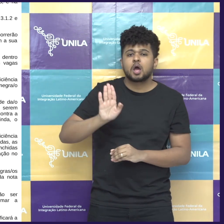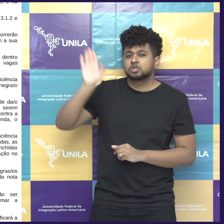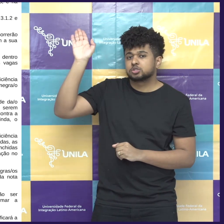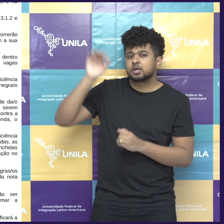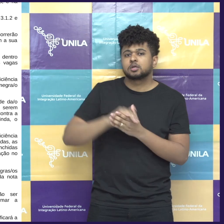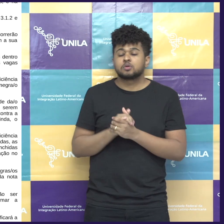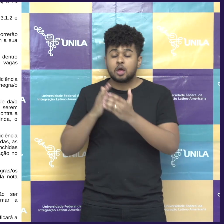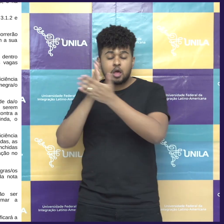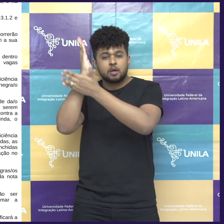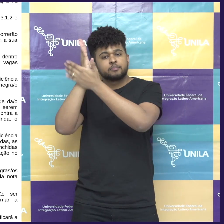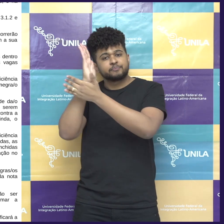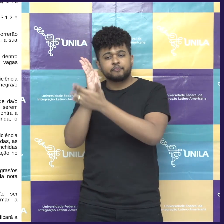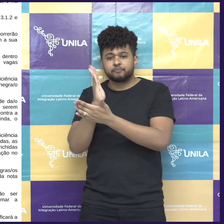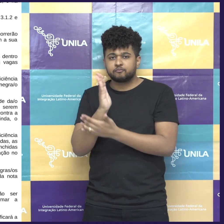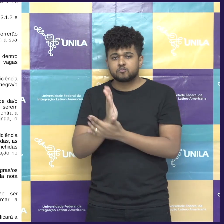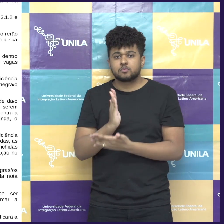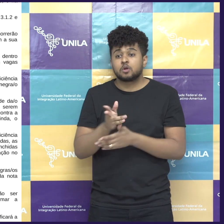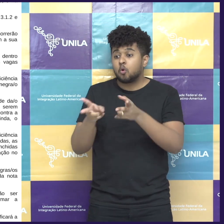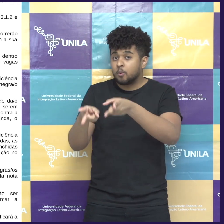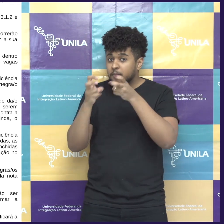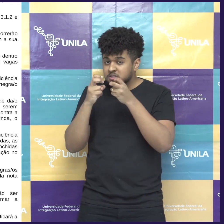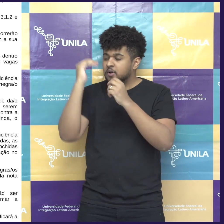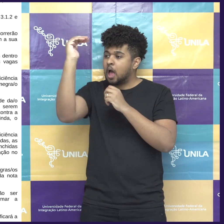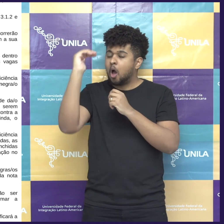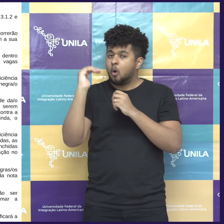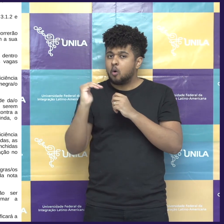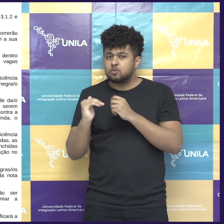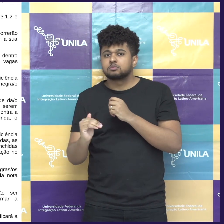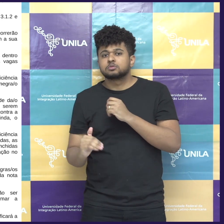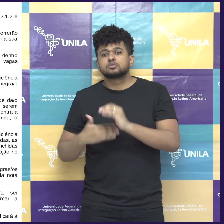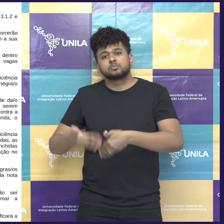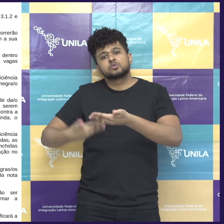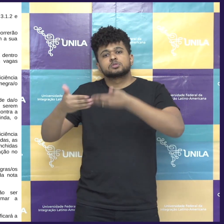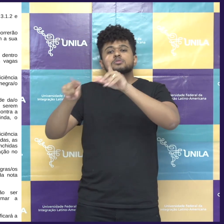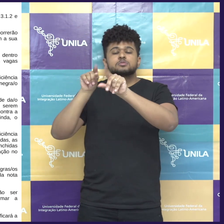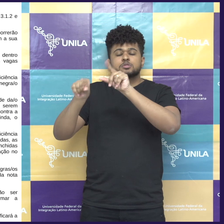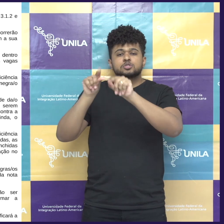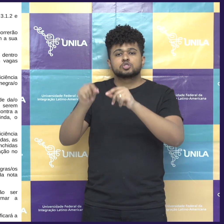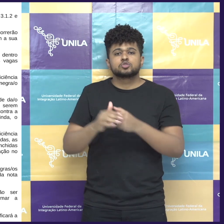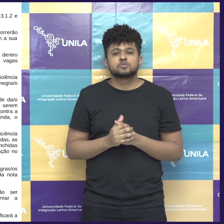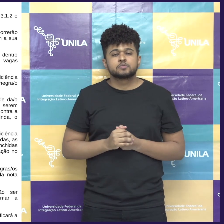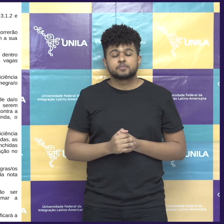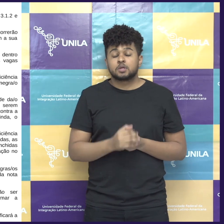candidatos aprovados, observada a ordem de classificação no processo seletivo.